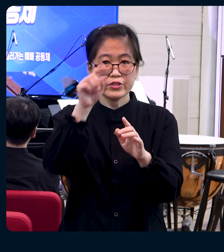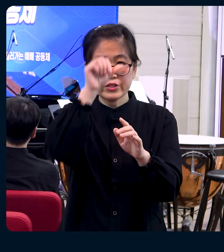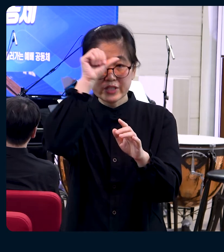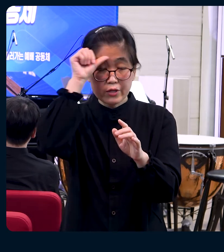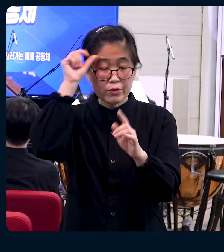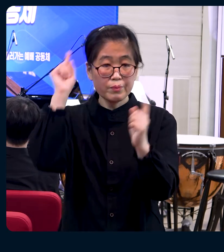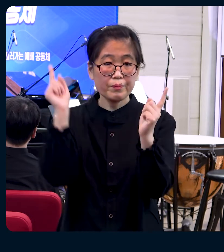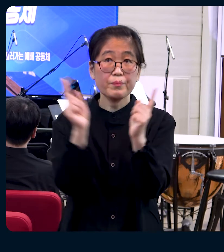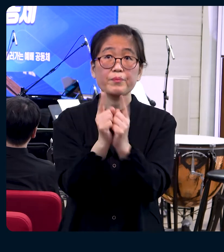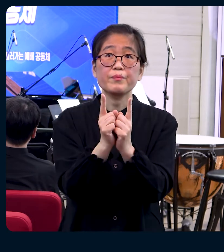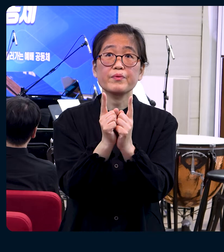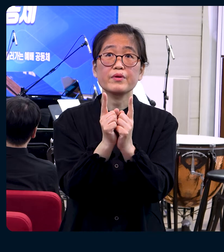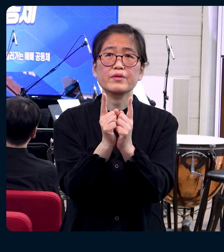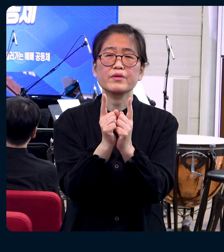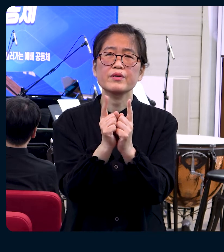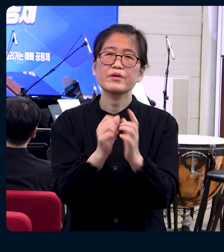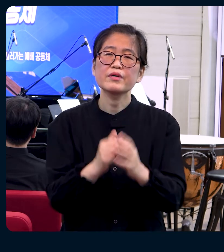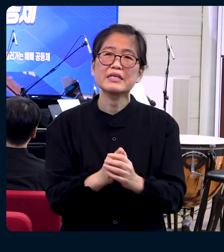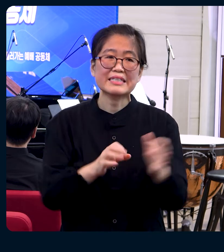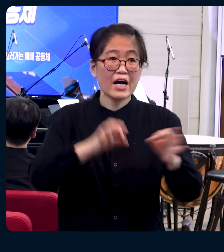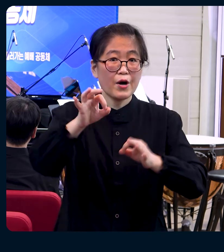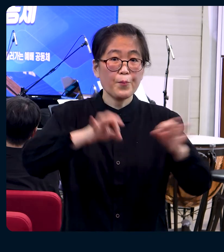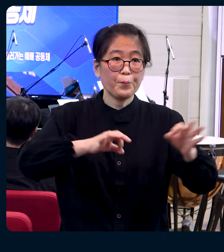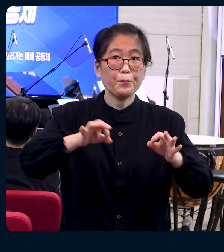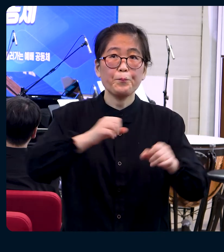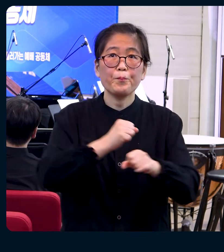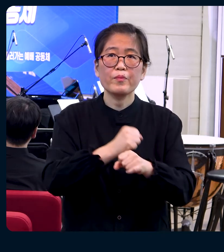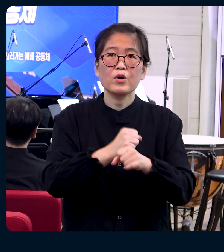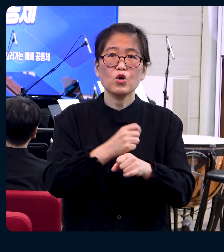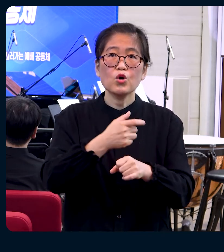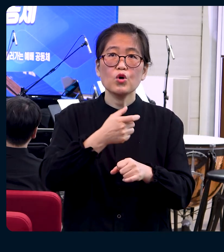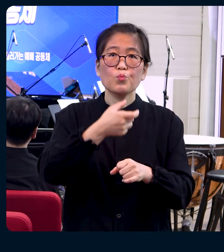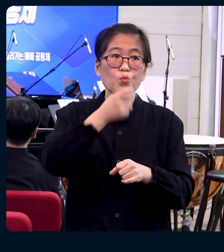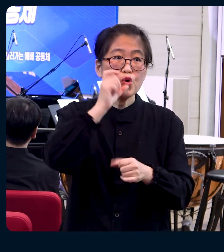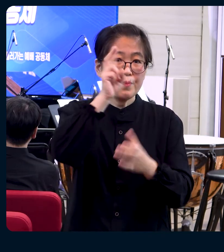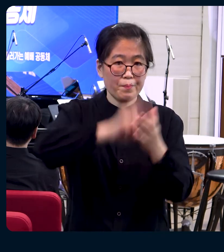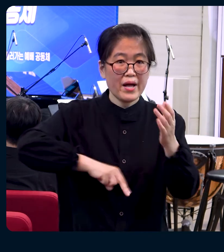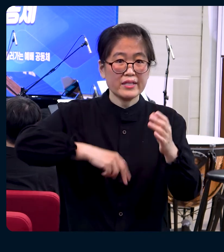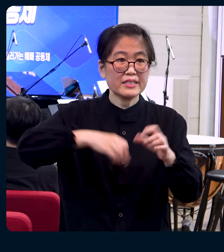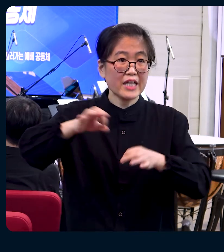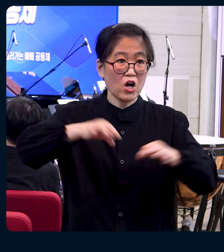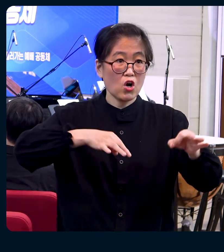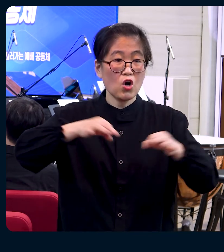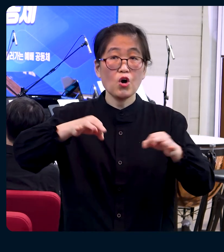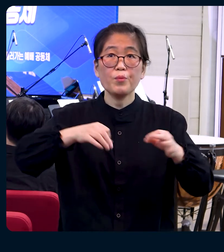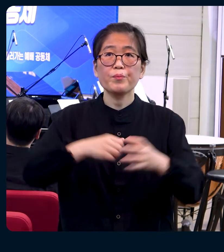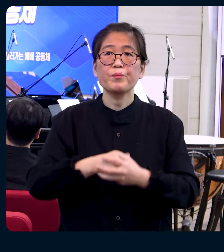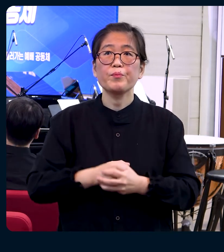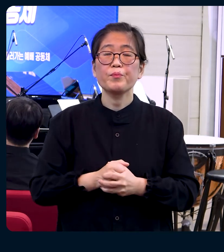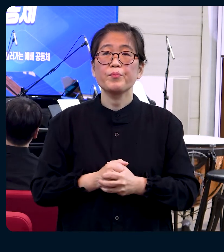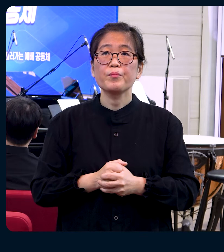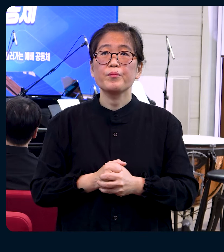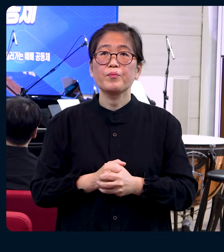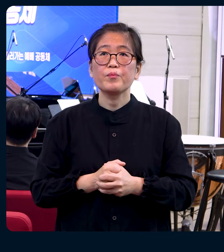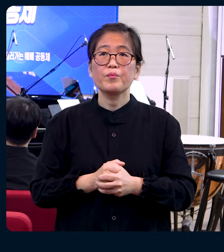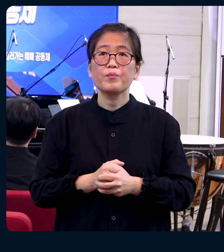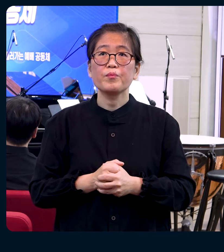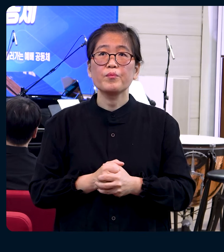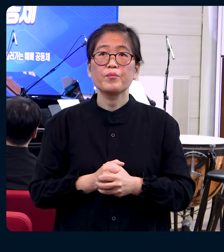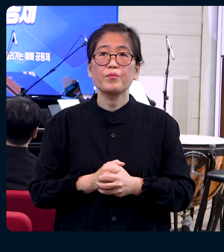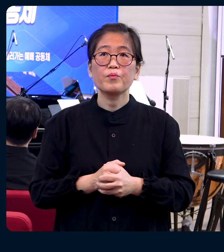만났는데요, 이 장로님은 물 파는 전문가예요. 사업이. 그분이 물을 파면 다